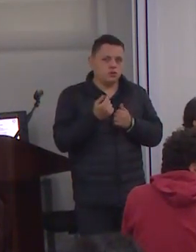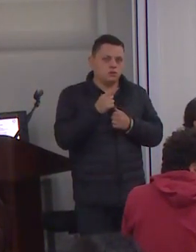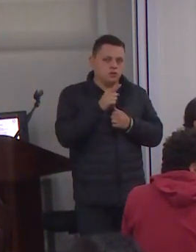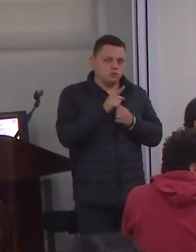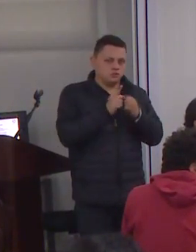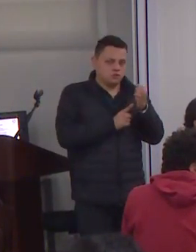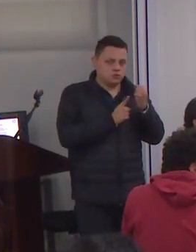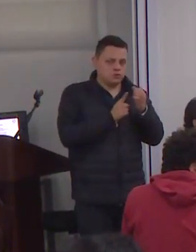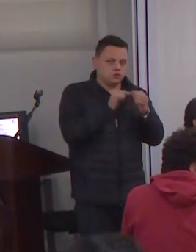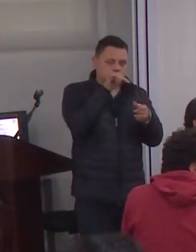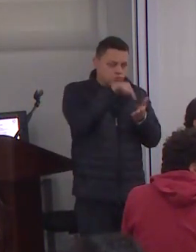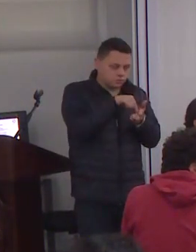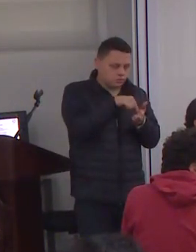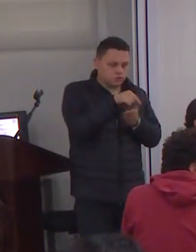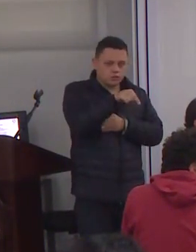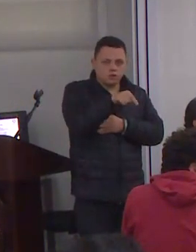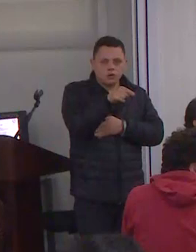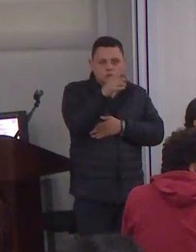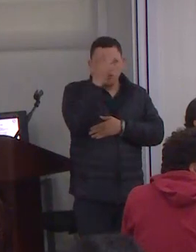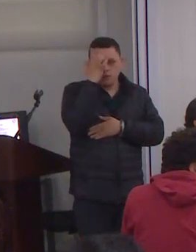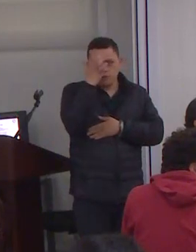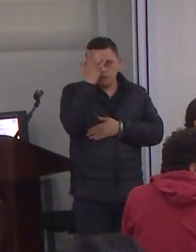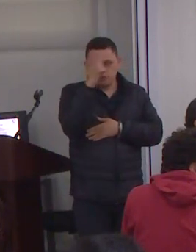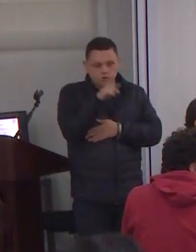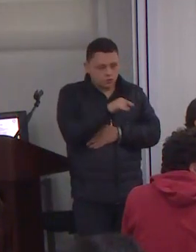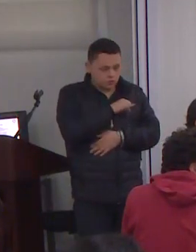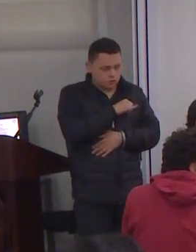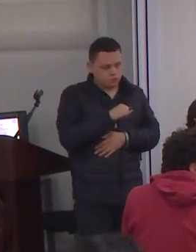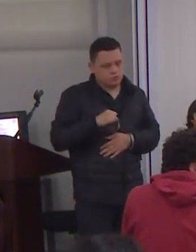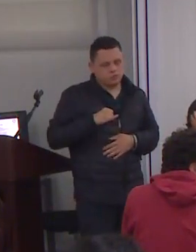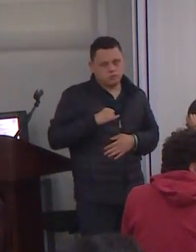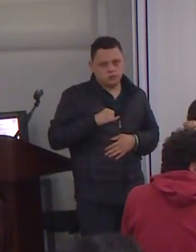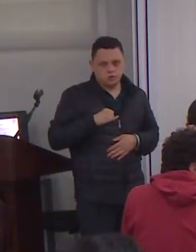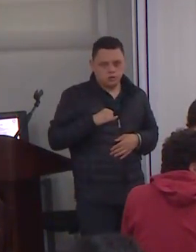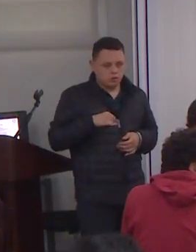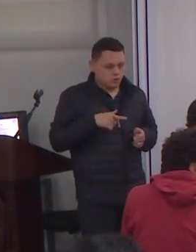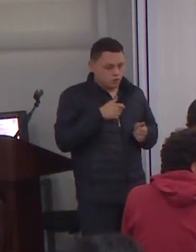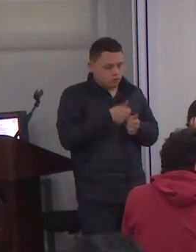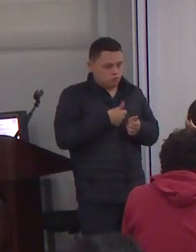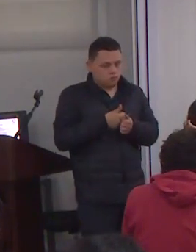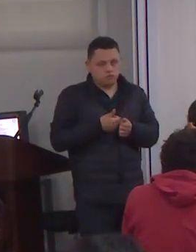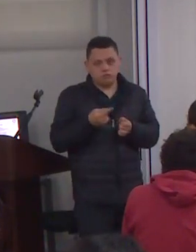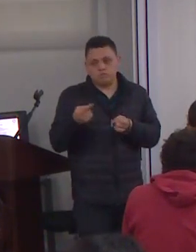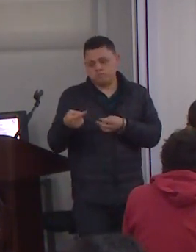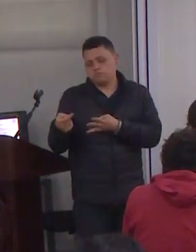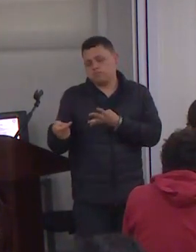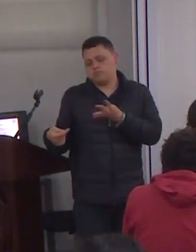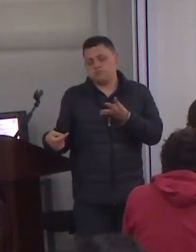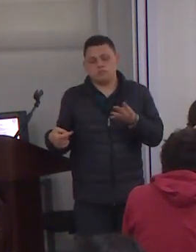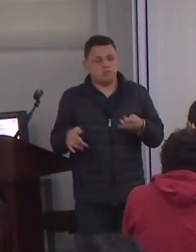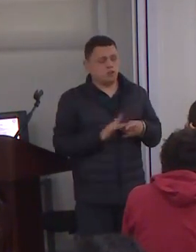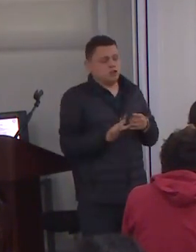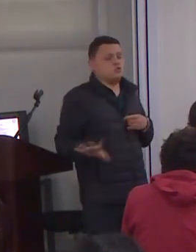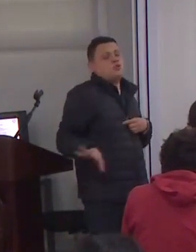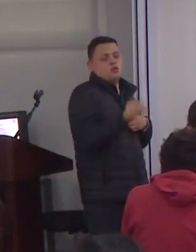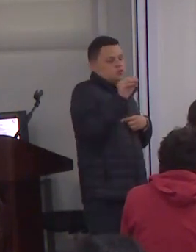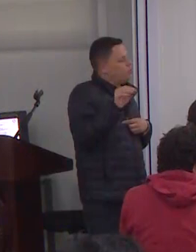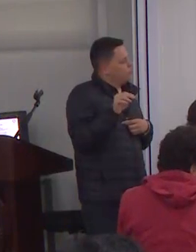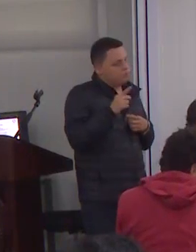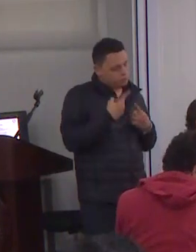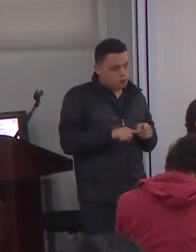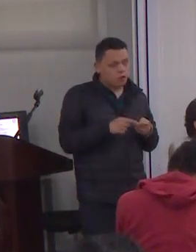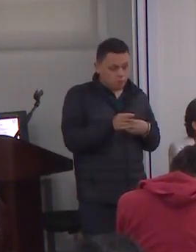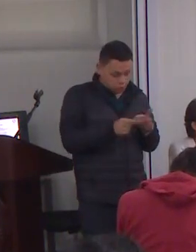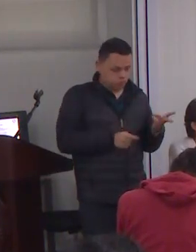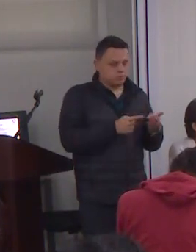muy específicos por eso la receta aquí es individual no vamos a decir que no existen si existen recetas pero individuales